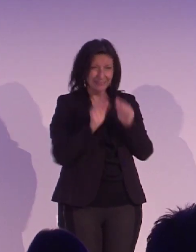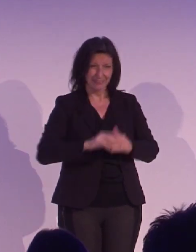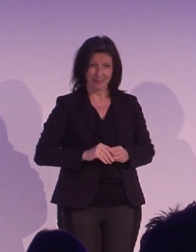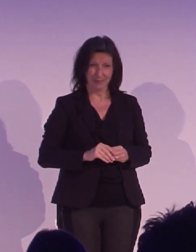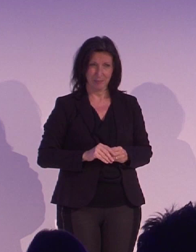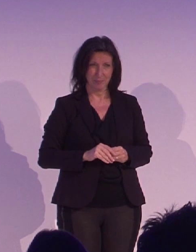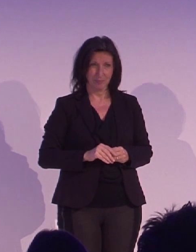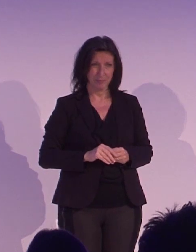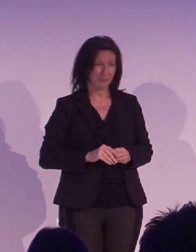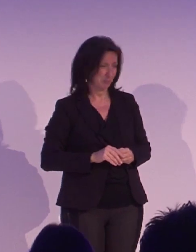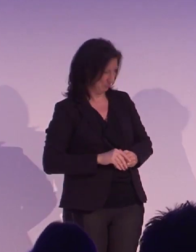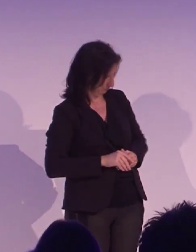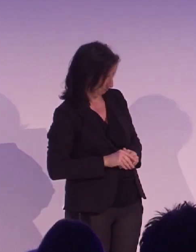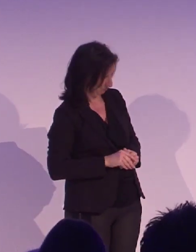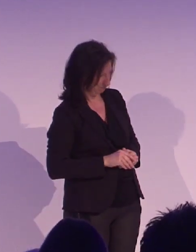er.